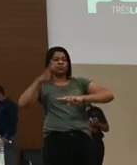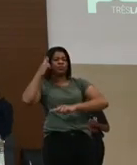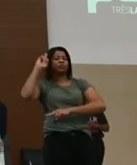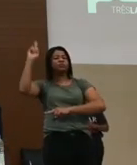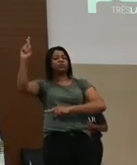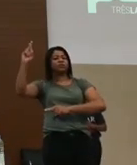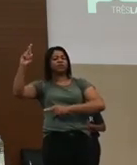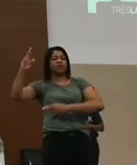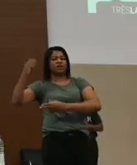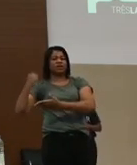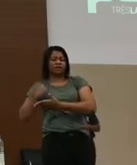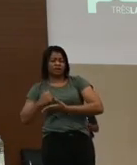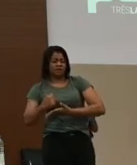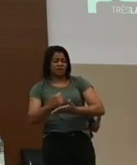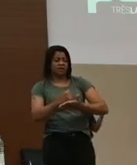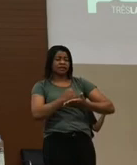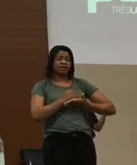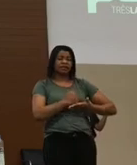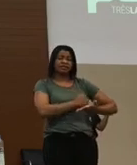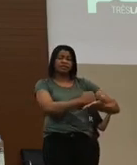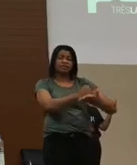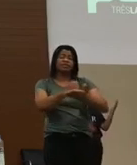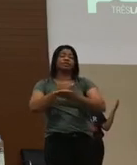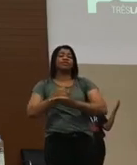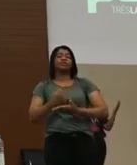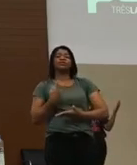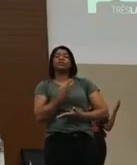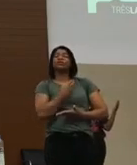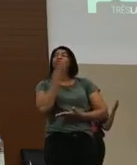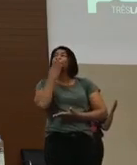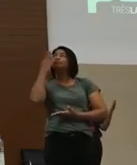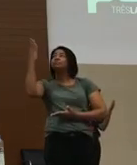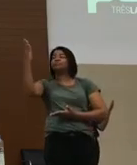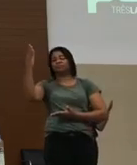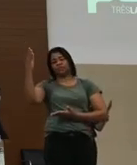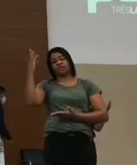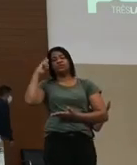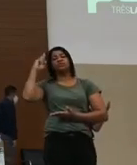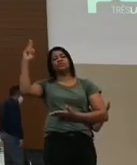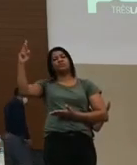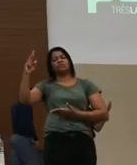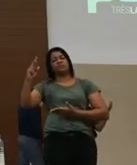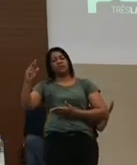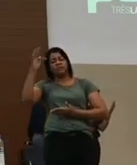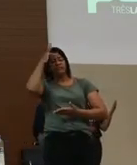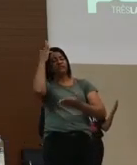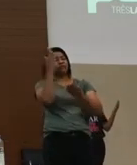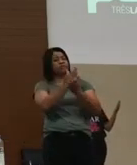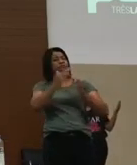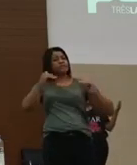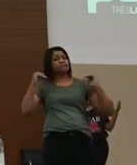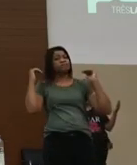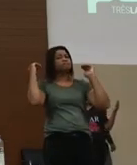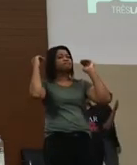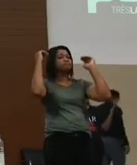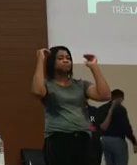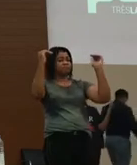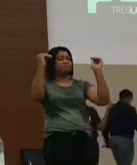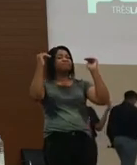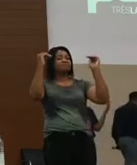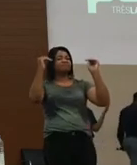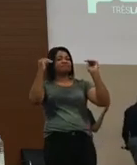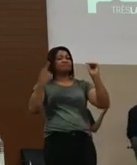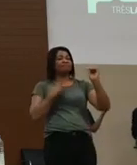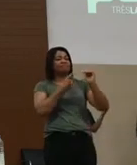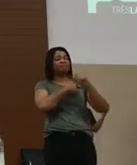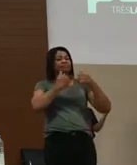Senhor, ajuda-nos. Nós oramos esta noite para que o Senhor aumente a nossa fé, para que o Senhor fortaleça o nosso, ó Deus amado, as nossas